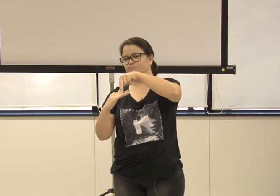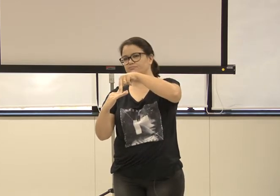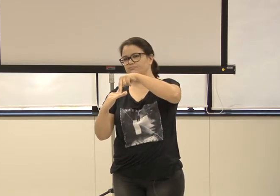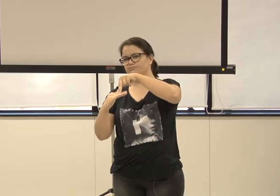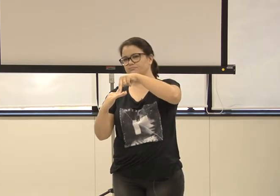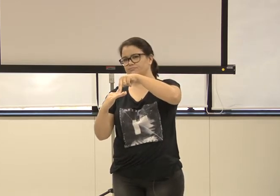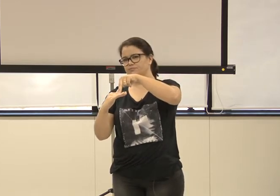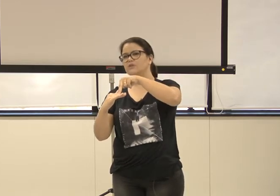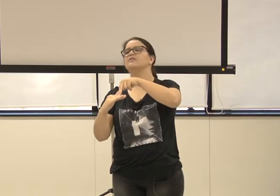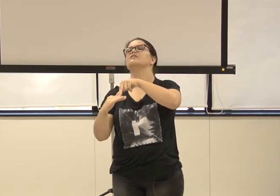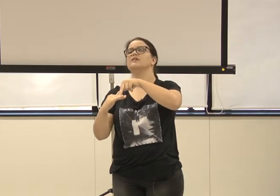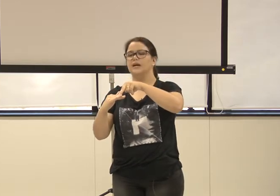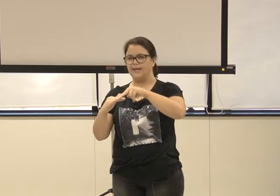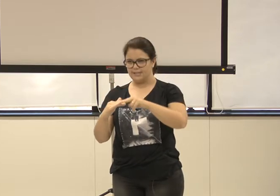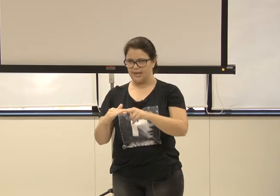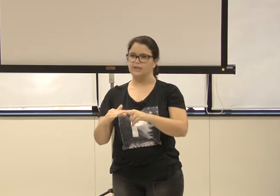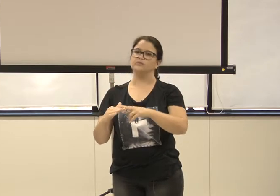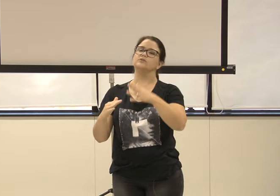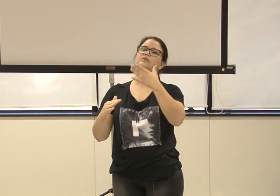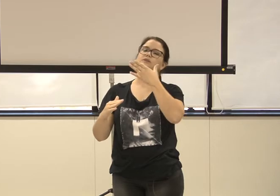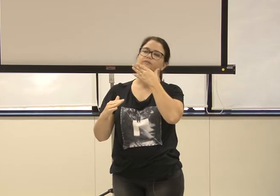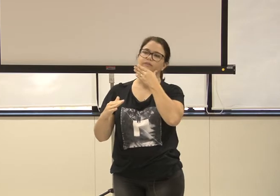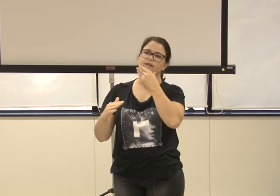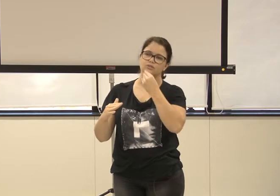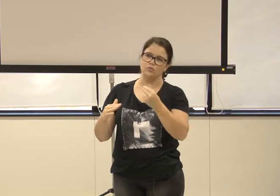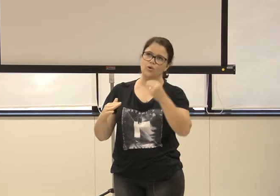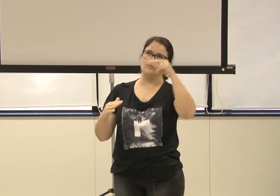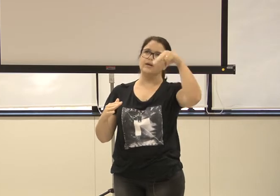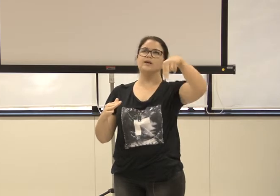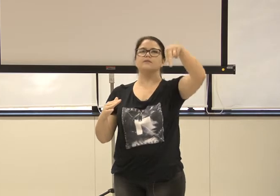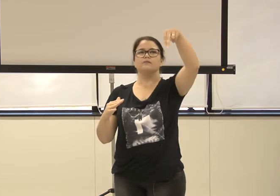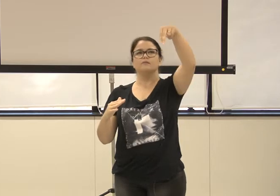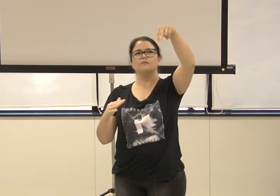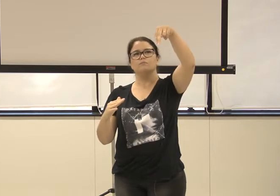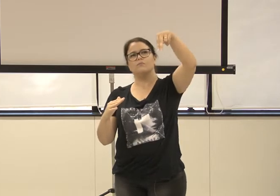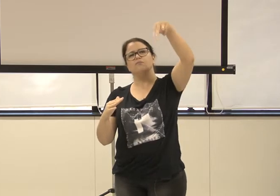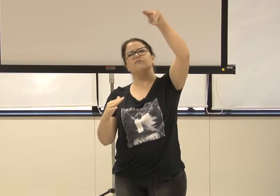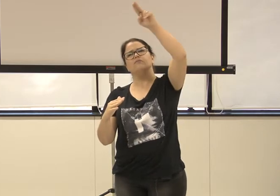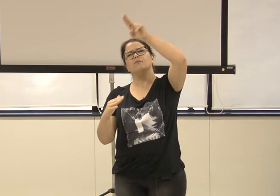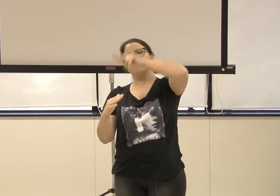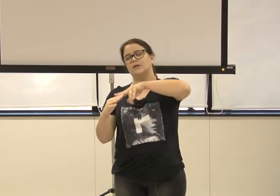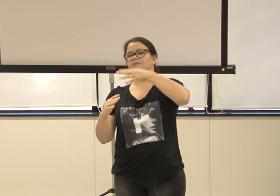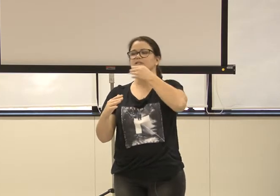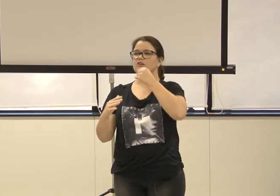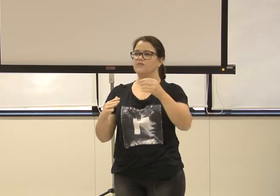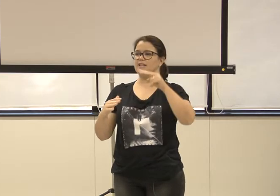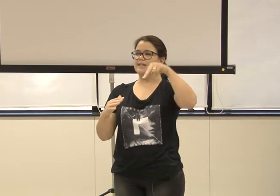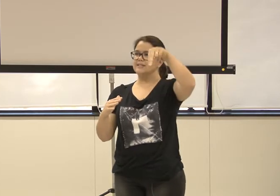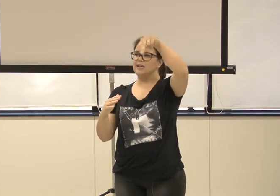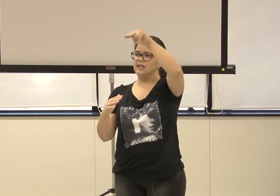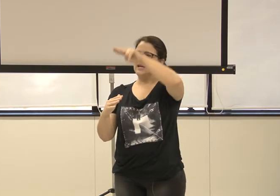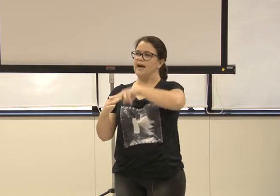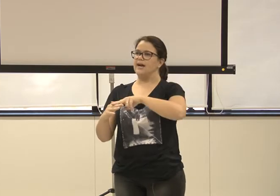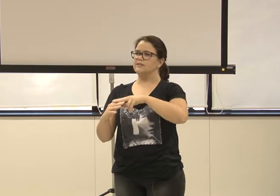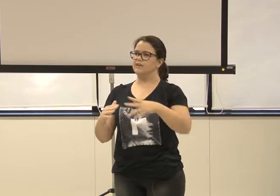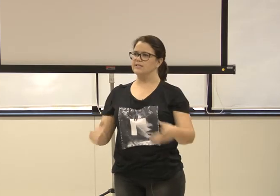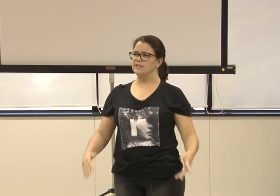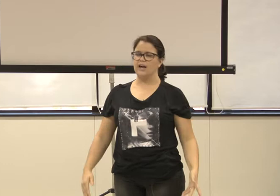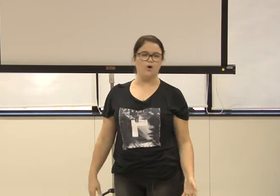Pode fazer também que é um homem. Exato. Faz o homem. Porque se você só fizer assim, aí você fala assim, é homem